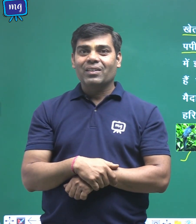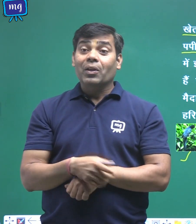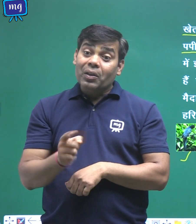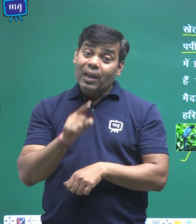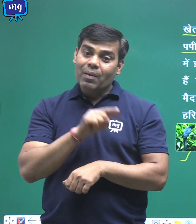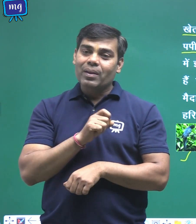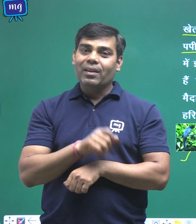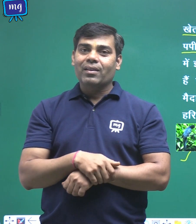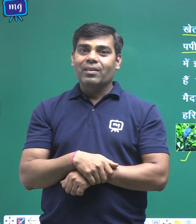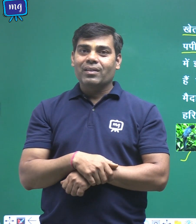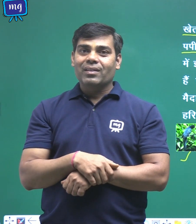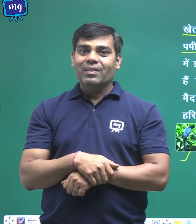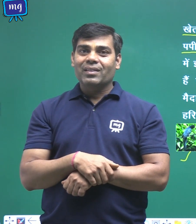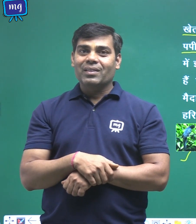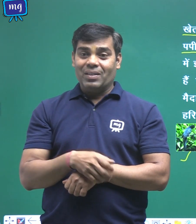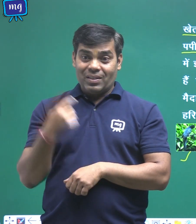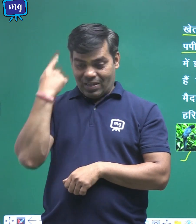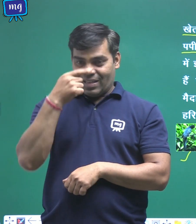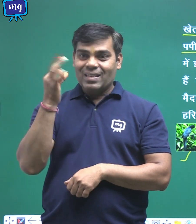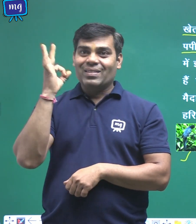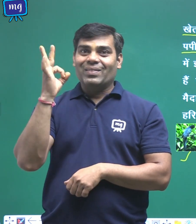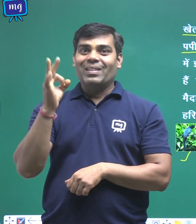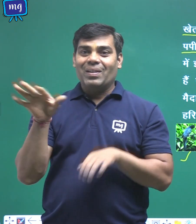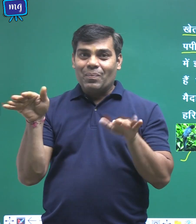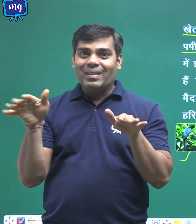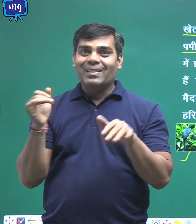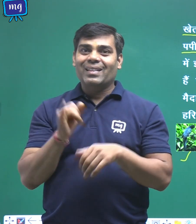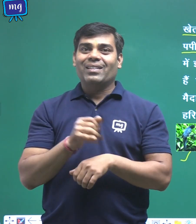भी सुंदर पक्षी है।